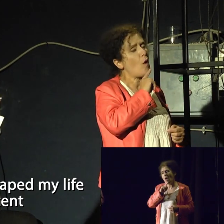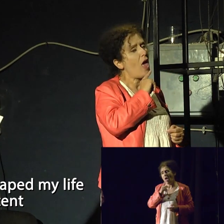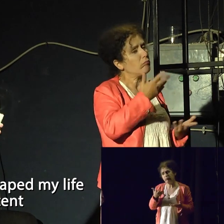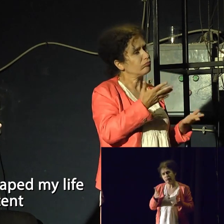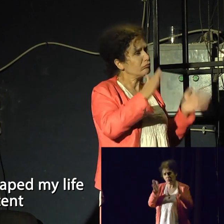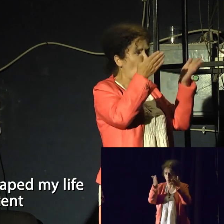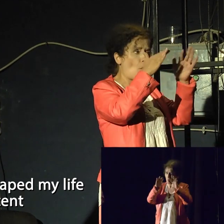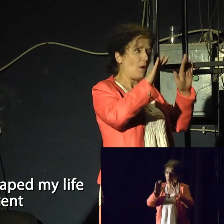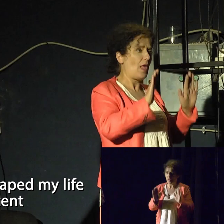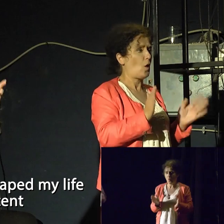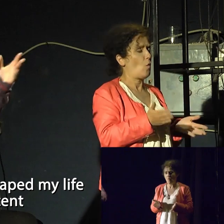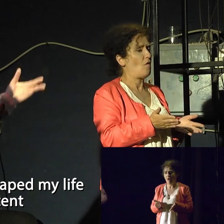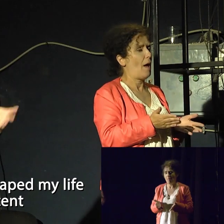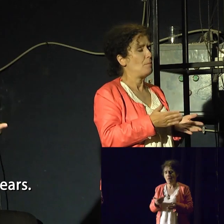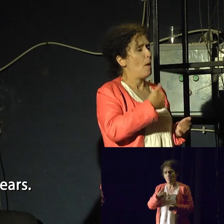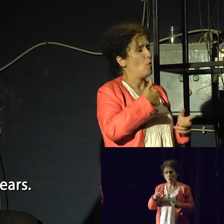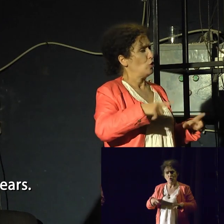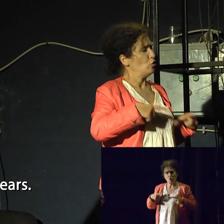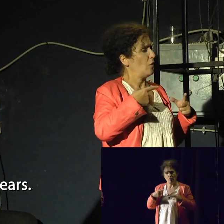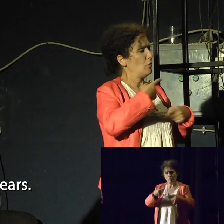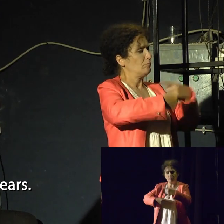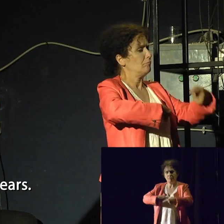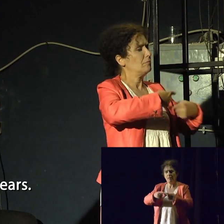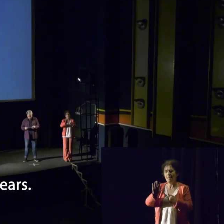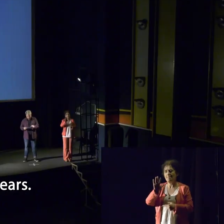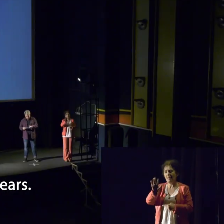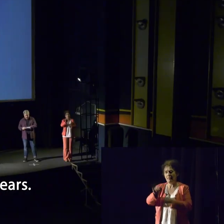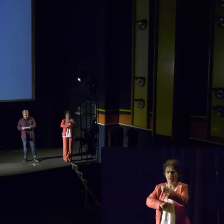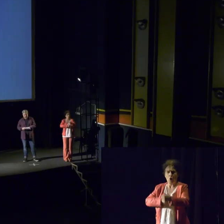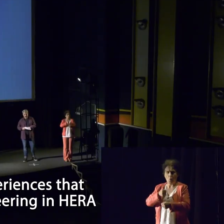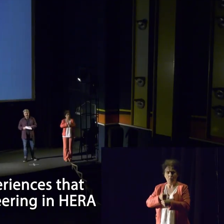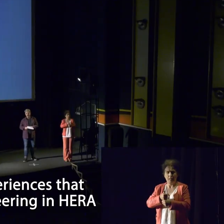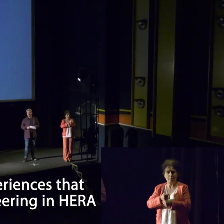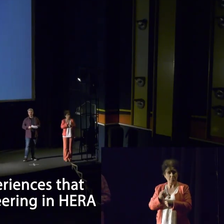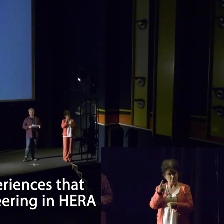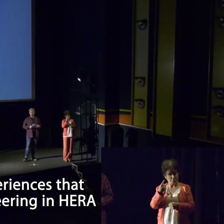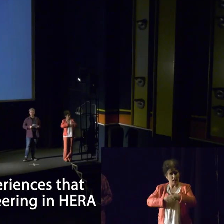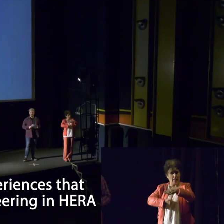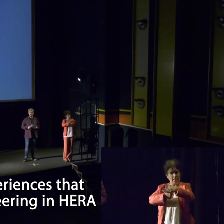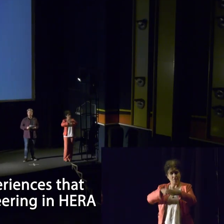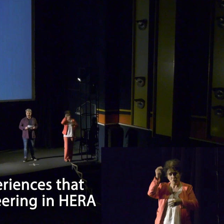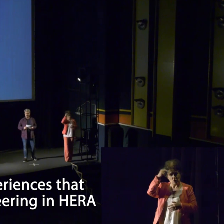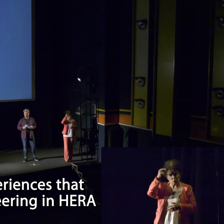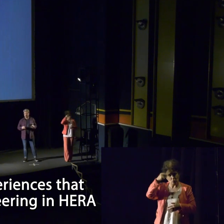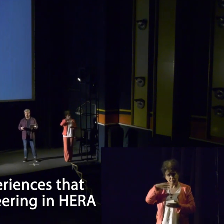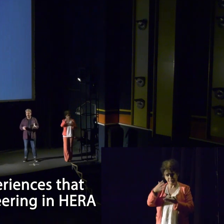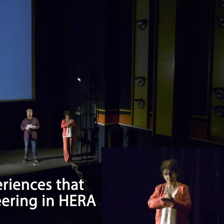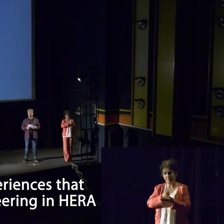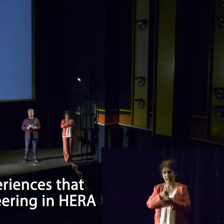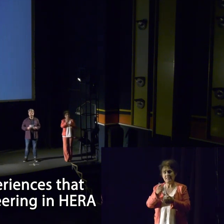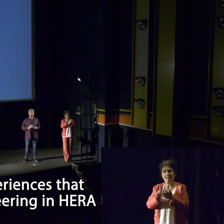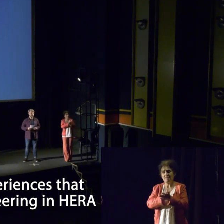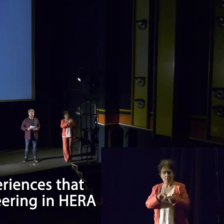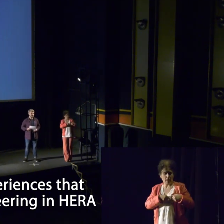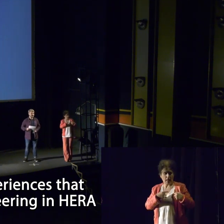ќе го обликува мојот живот во наредните 5 години. Едно од главните искуства со кое што се стекнав за време на